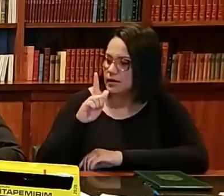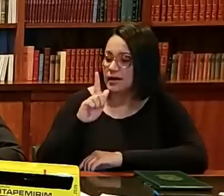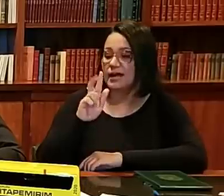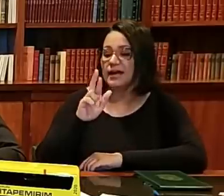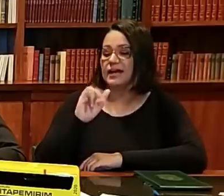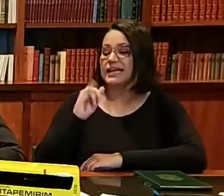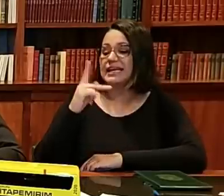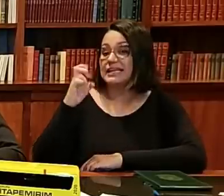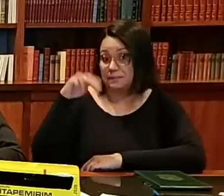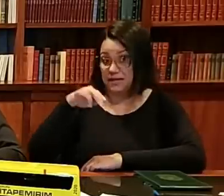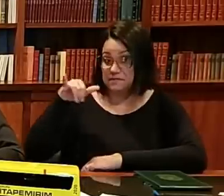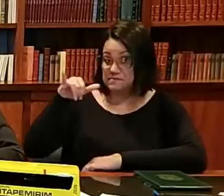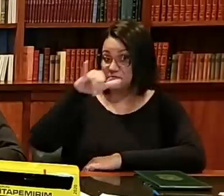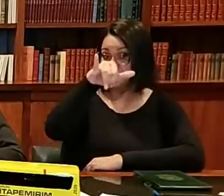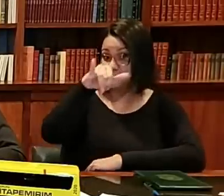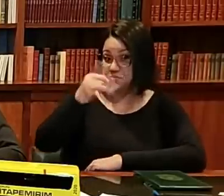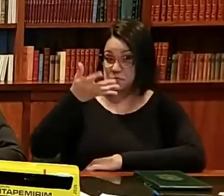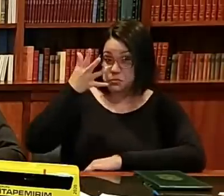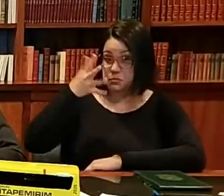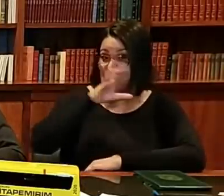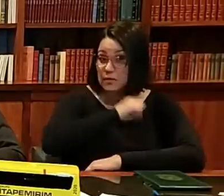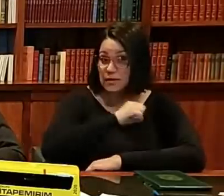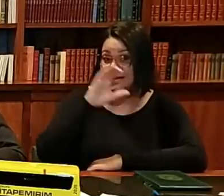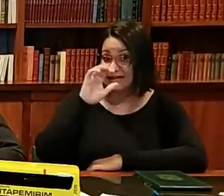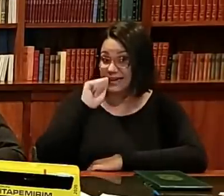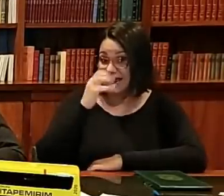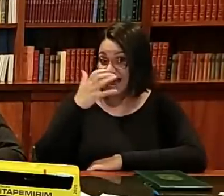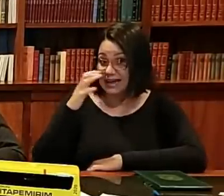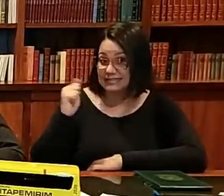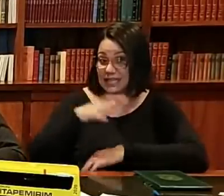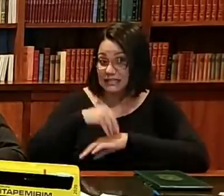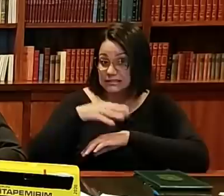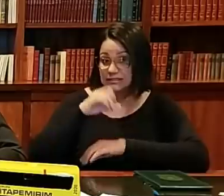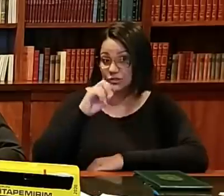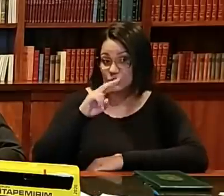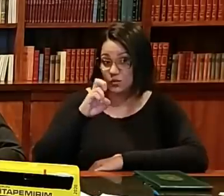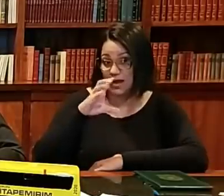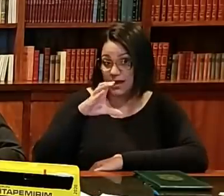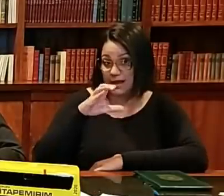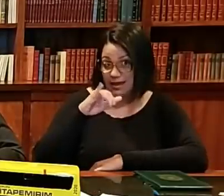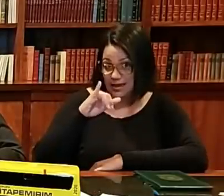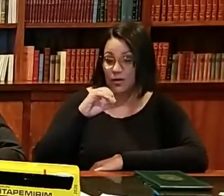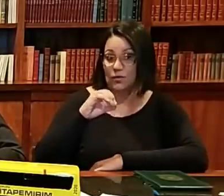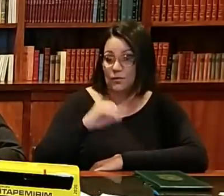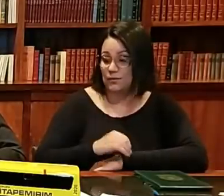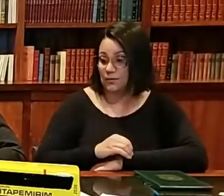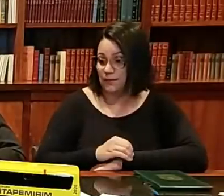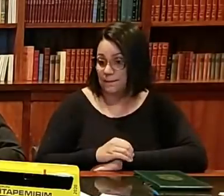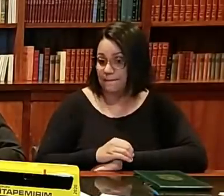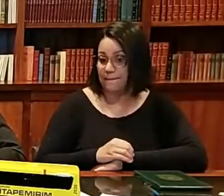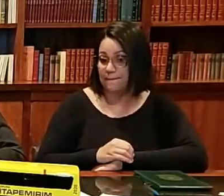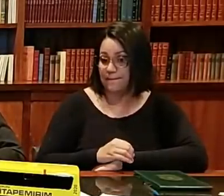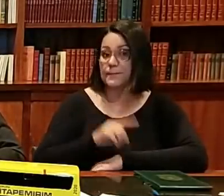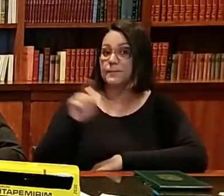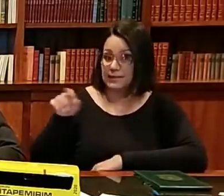caça sueco. Eu perdi a chance de voar no passado, poxa vida, mas é, vamos ver se no futuro eu faço um voo com ele. Mas é um caça que a